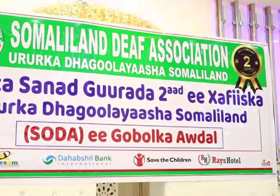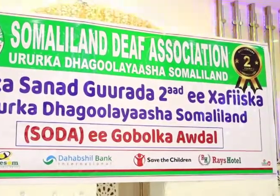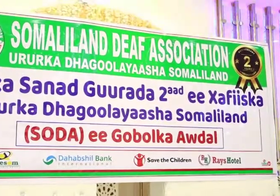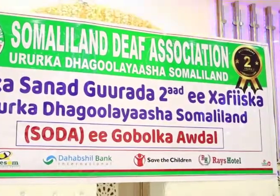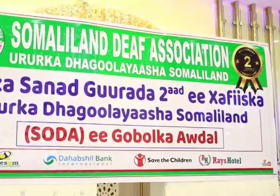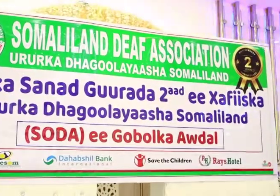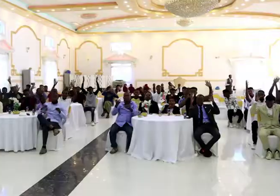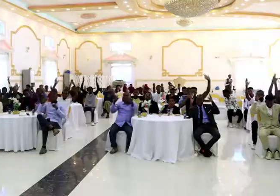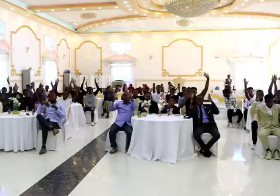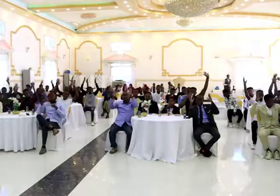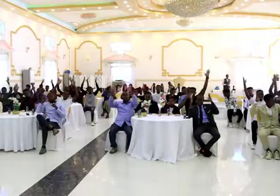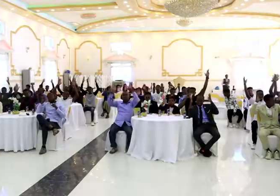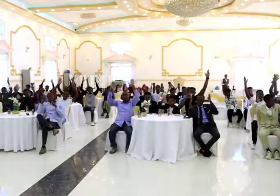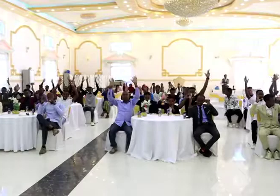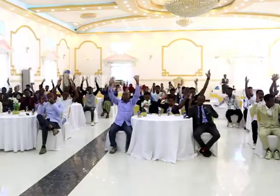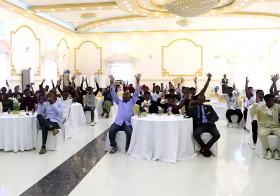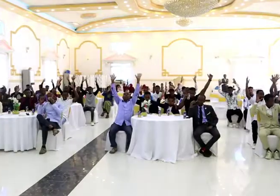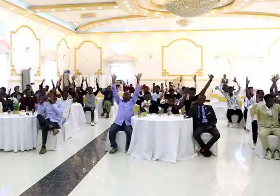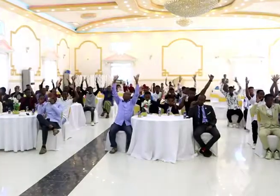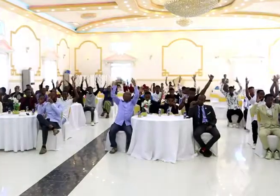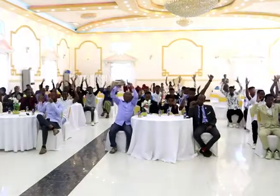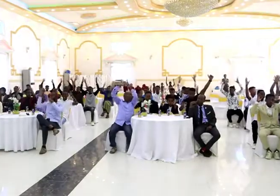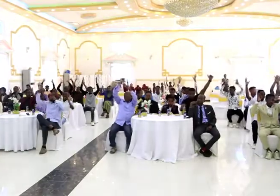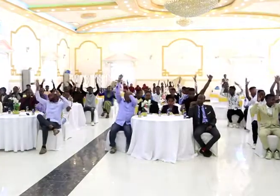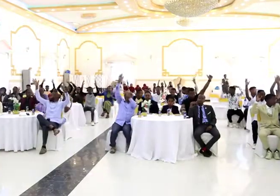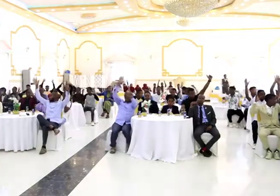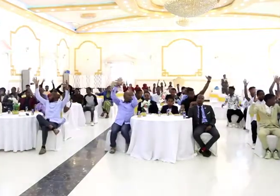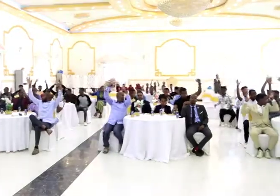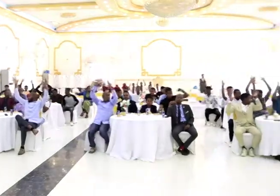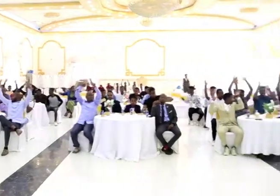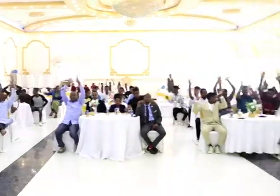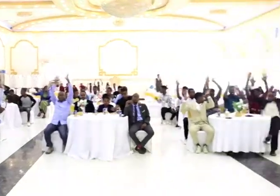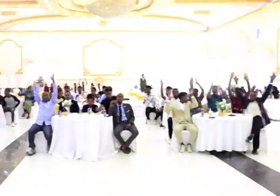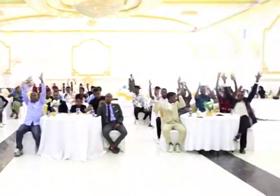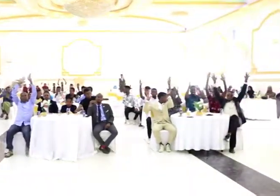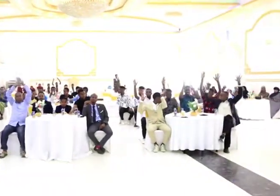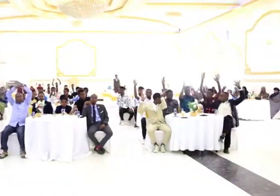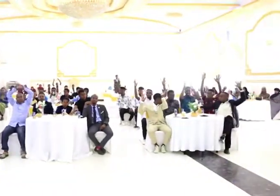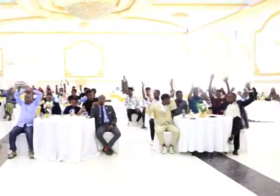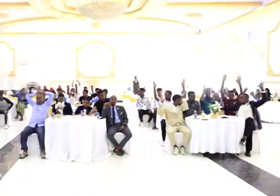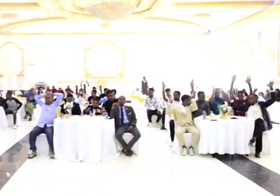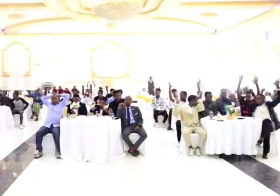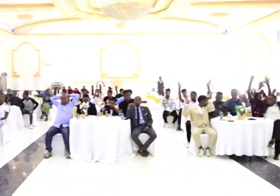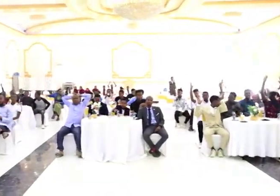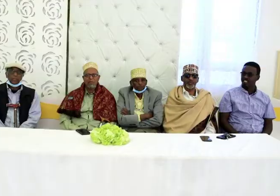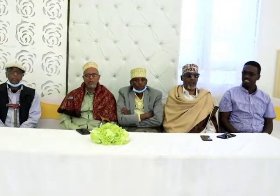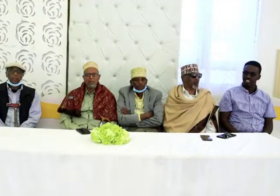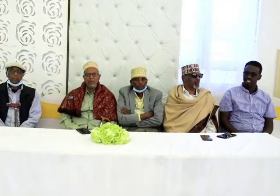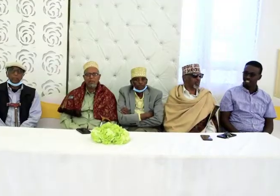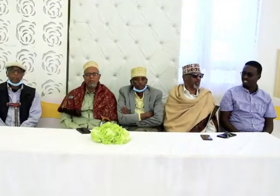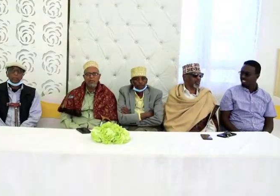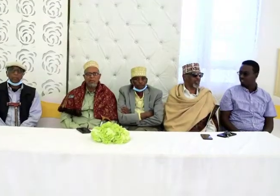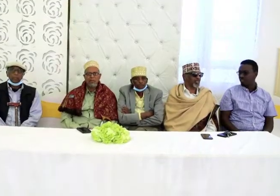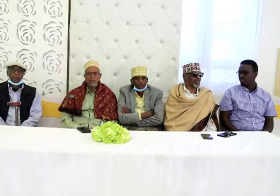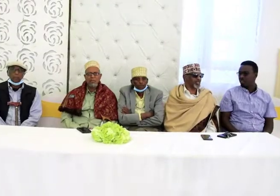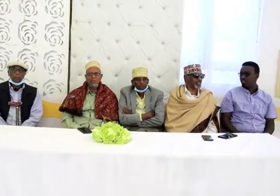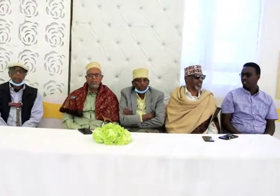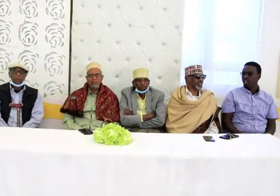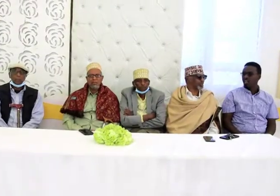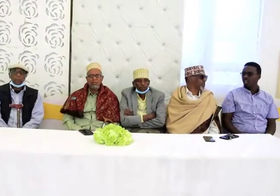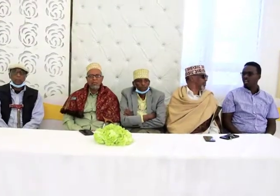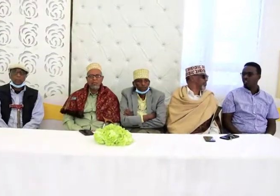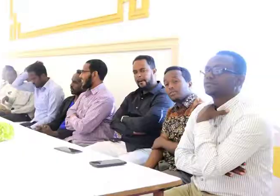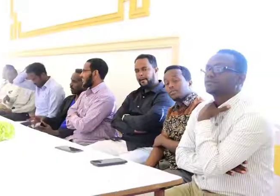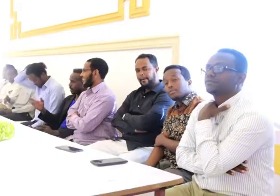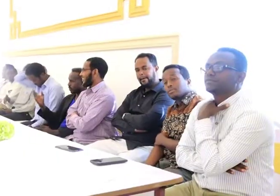ee Suuda ee gobolka Awdal. Munaasabad oo ka dhacday hoteelka rais ee magaalada Boorama ayaa waxaa kala soo qayb galay maamulka